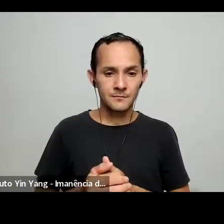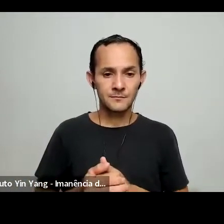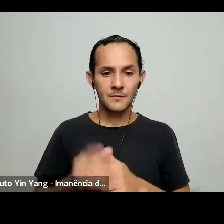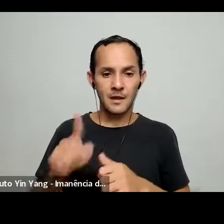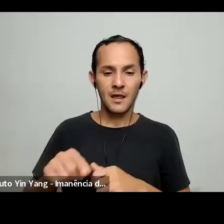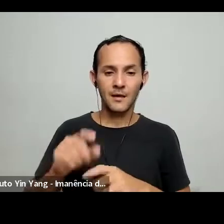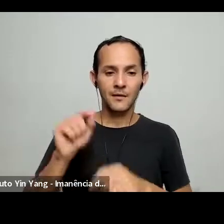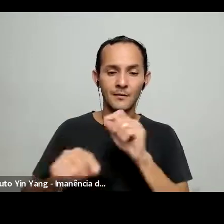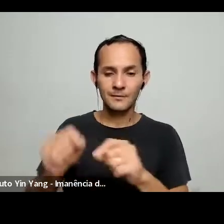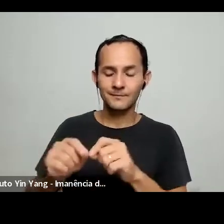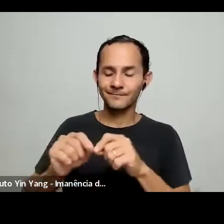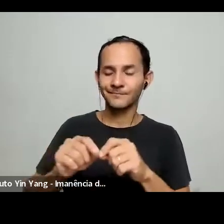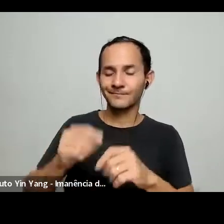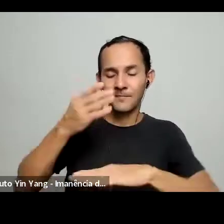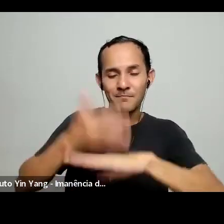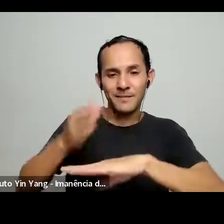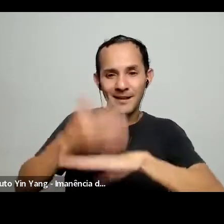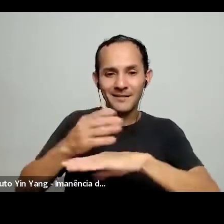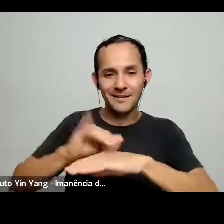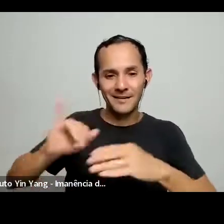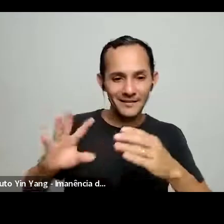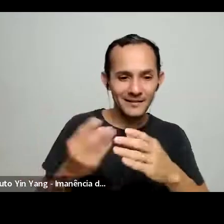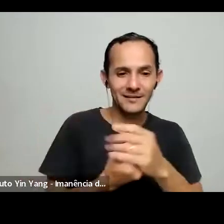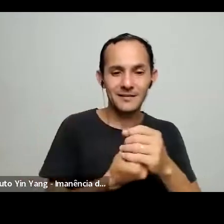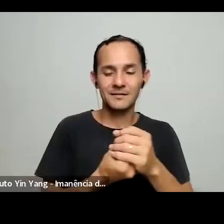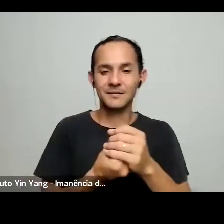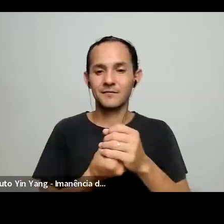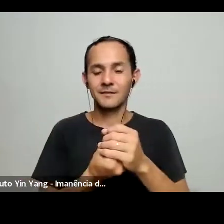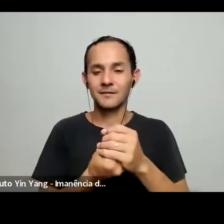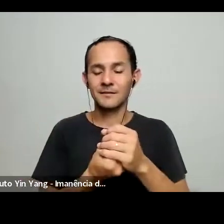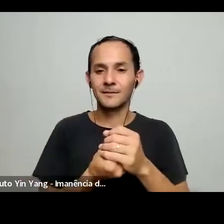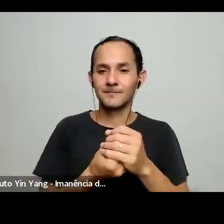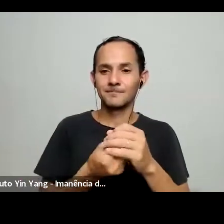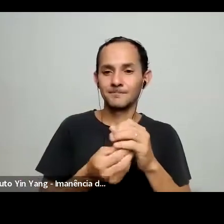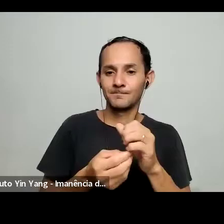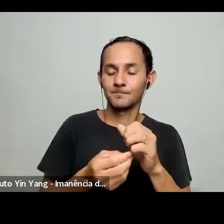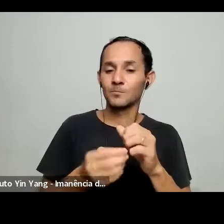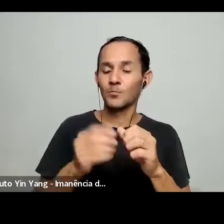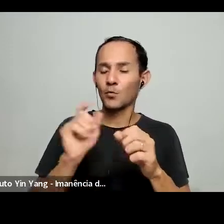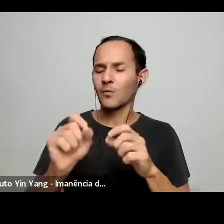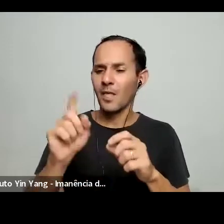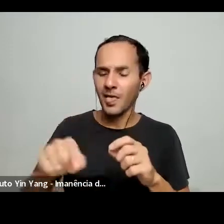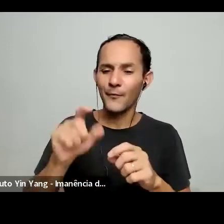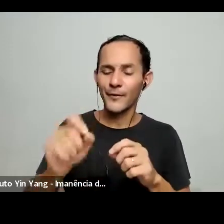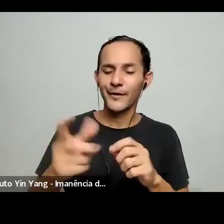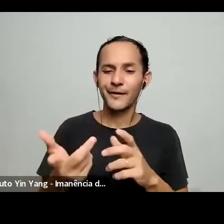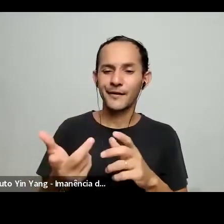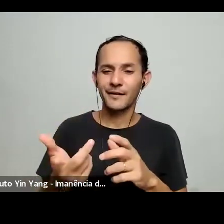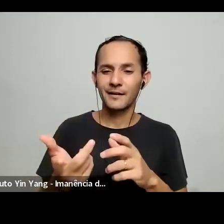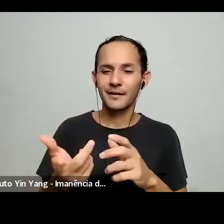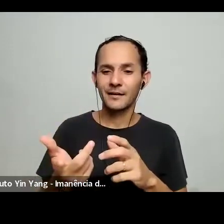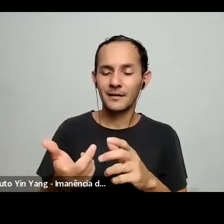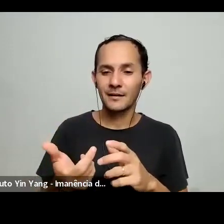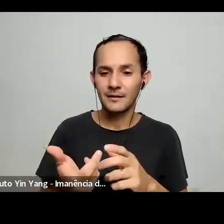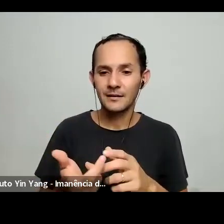Medicinas Tradicionais Complementares Integrativas. É um guarda-chuva amplo, né, que envolve desde as